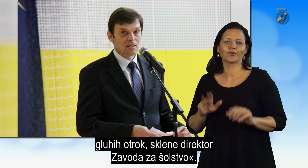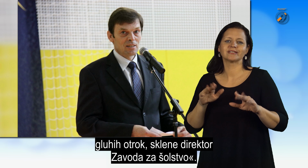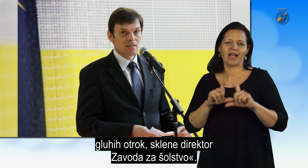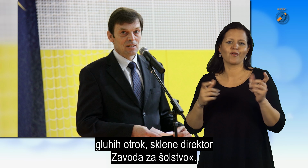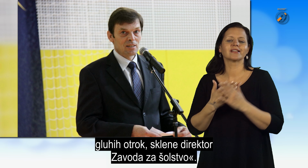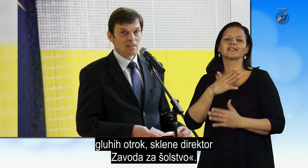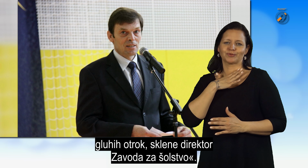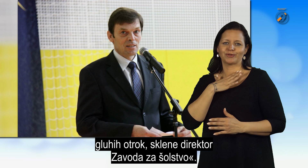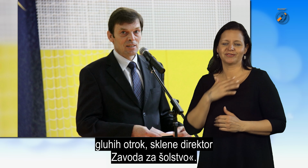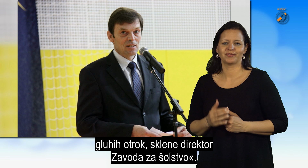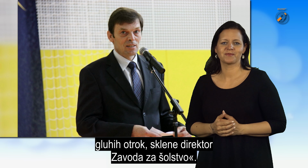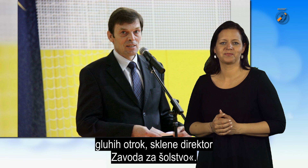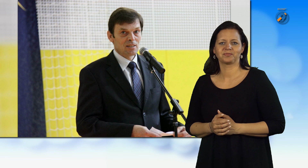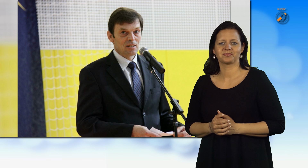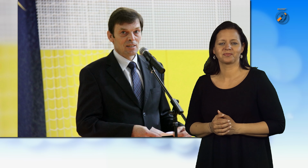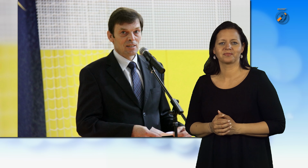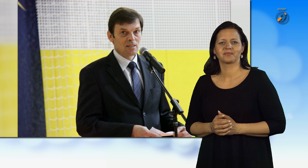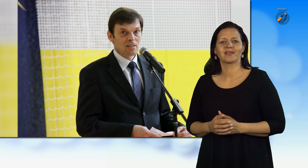šolstvo.